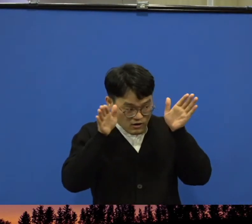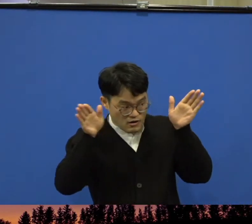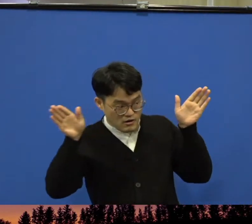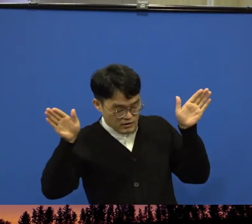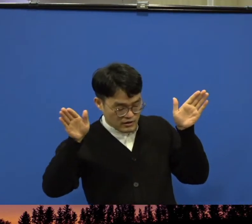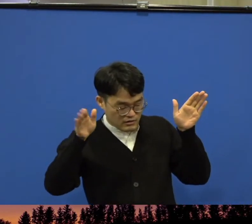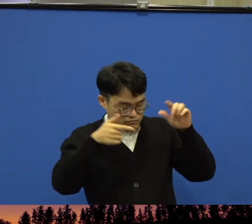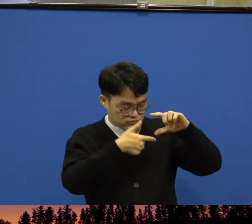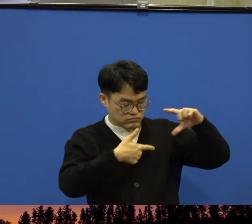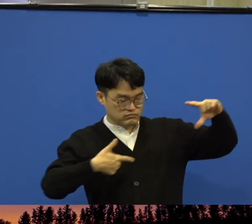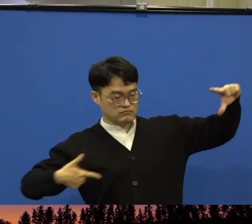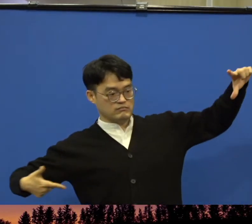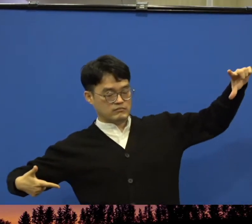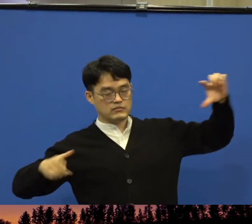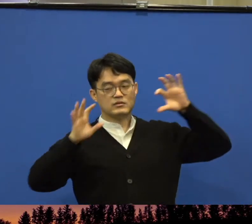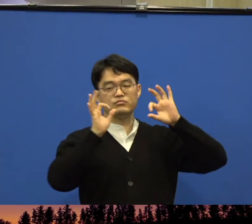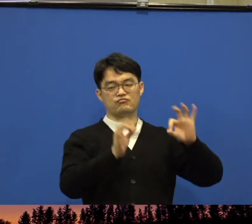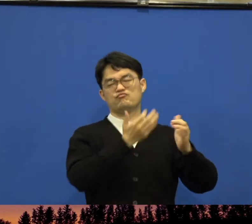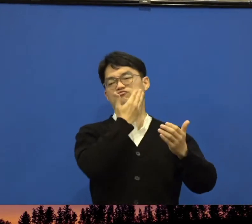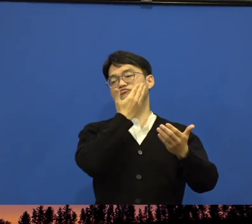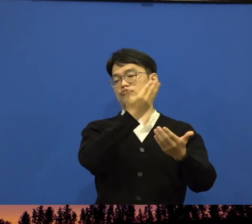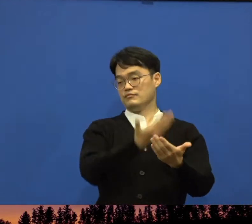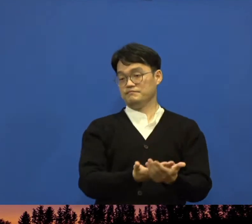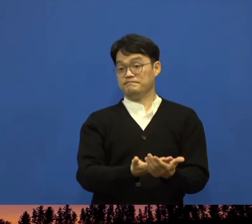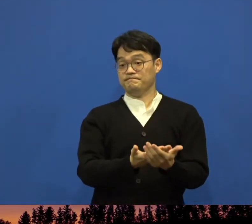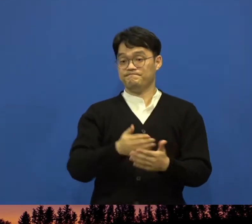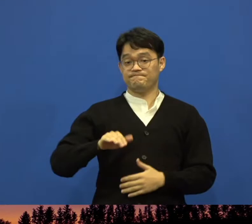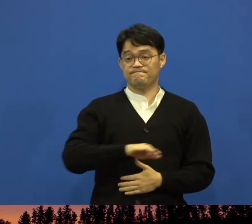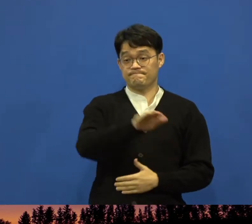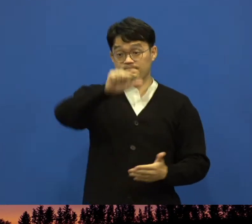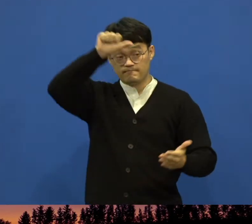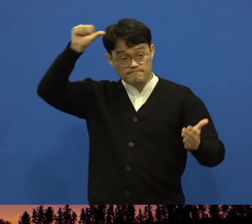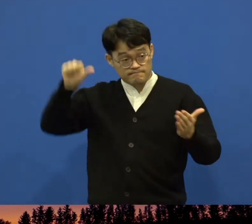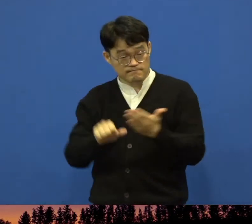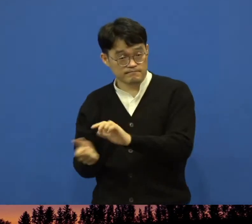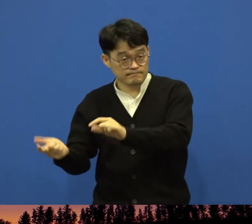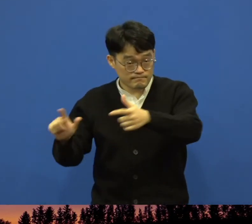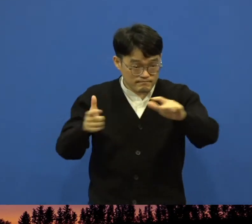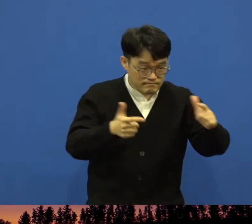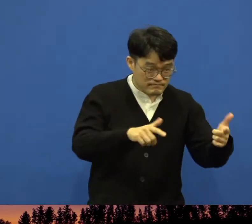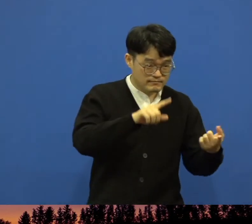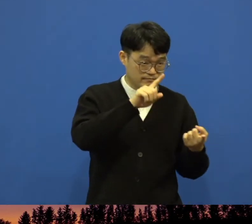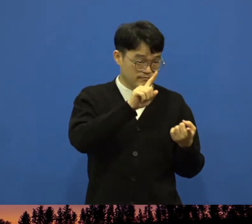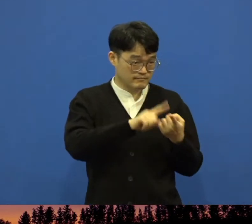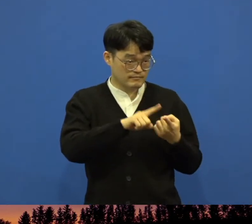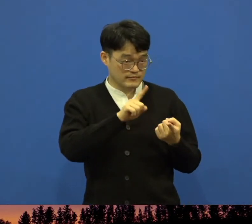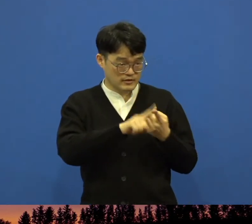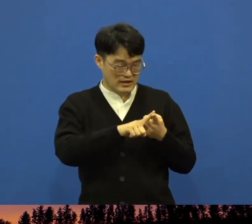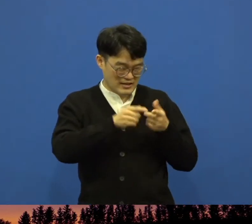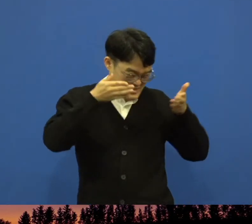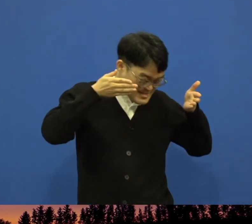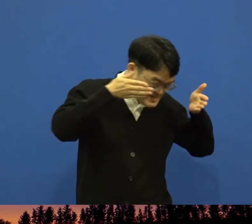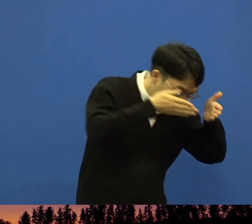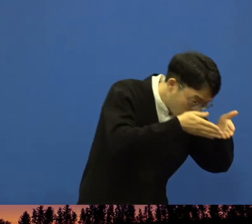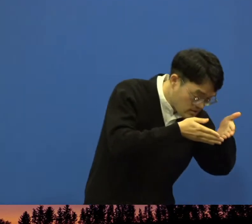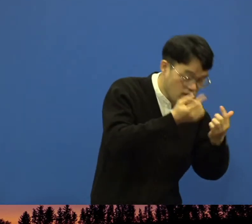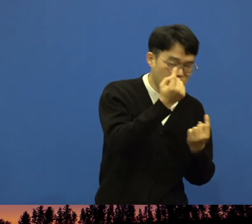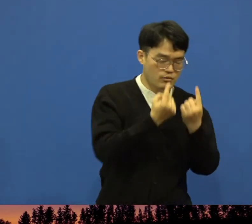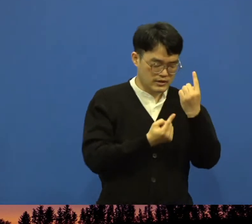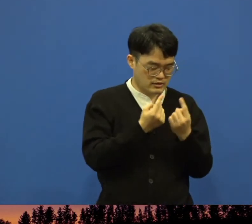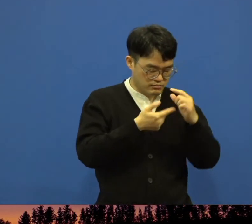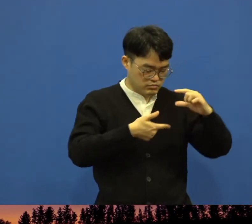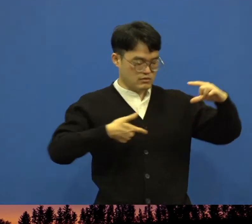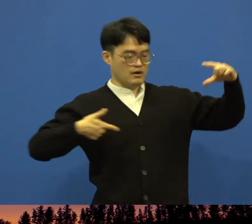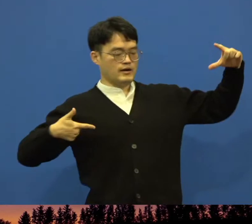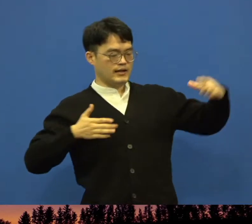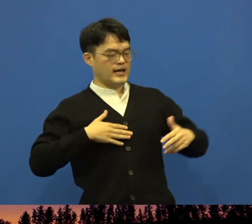때로는 우리 인생의 여러 가지 부분들에 대해서 좀 다양하게 바라보고 내가 어디로 가고 있는지, 내가